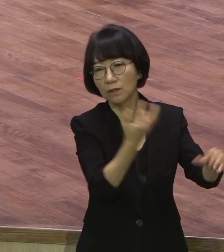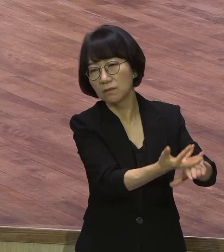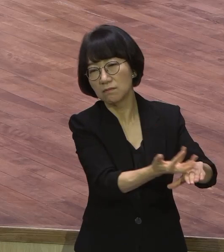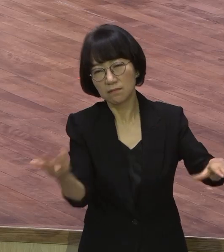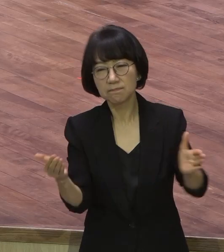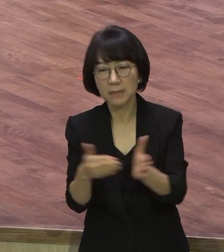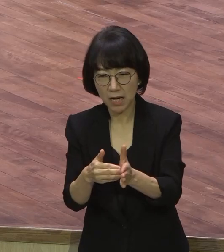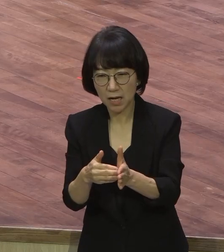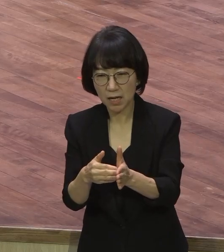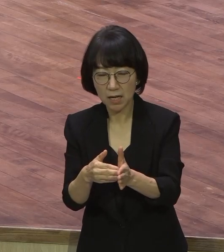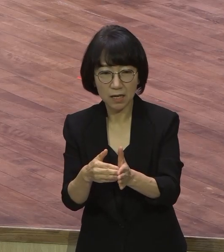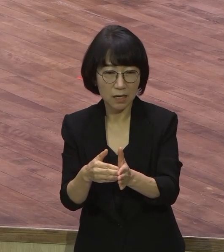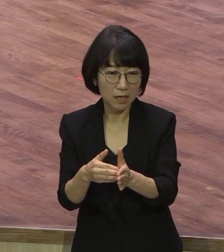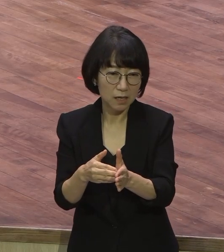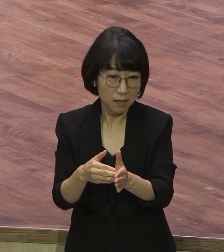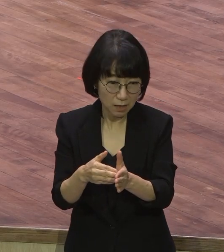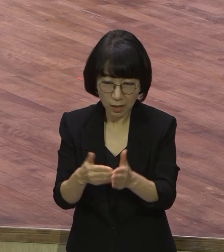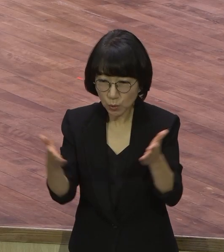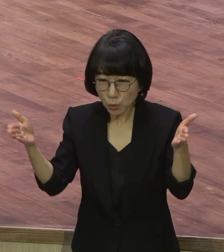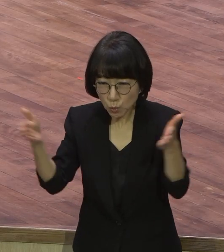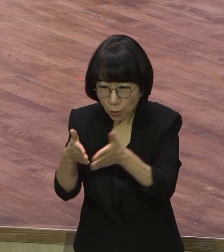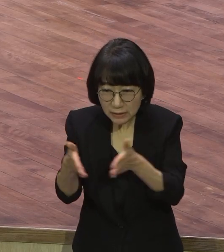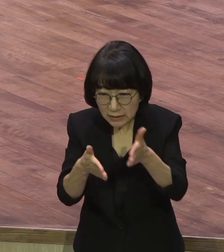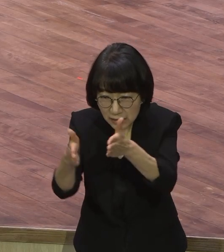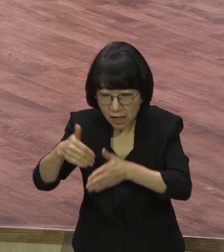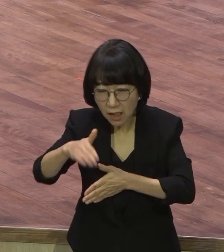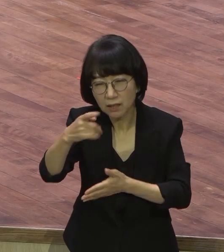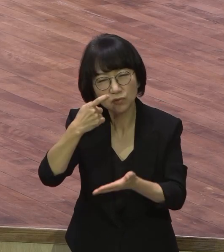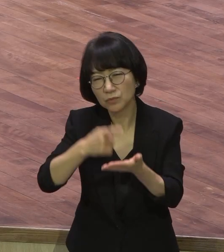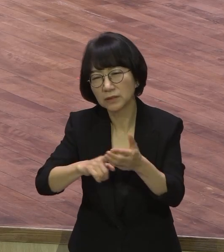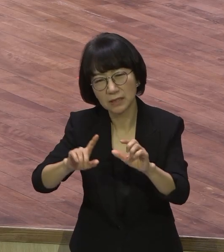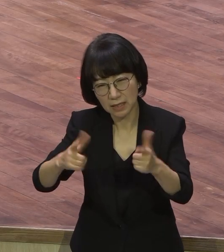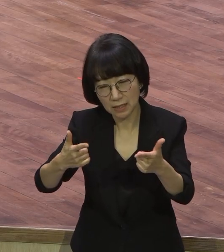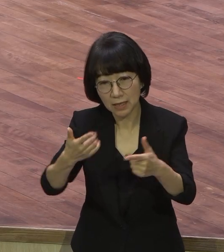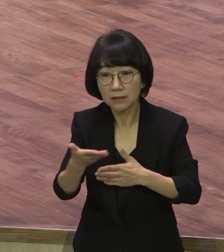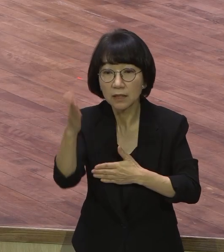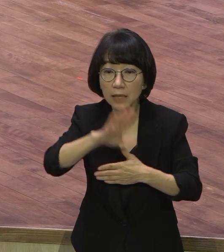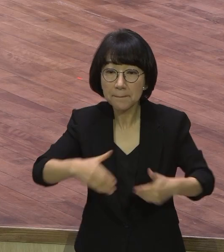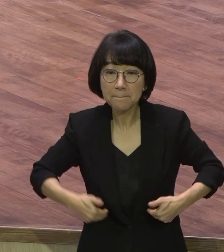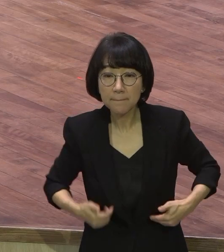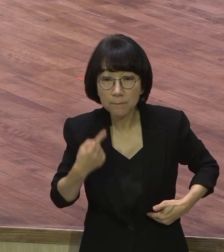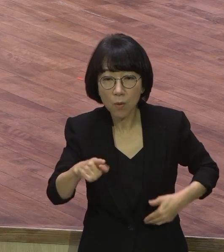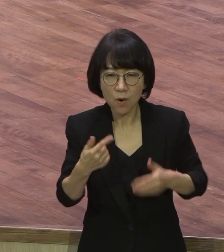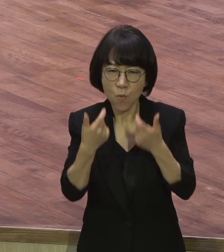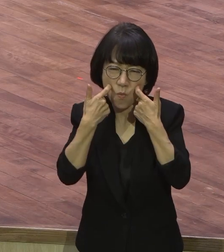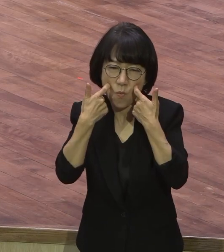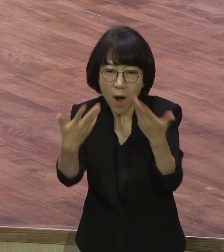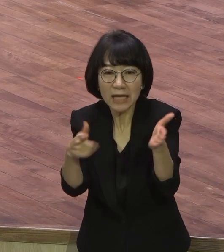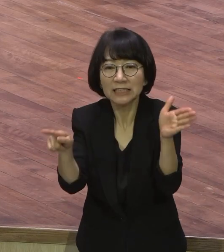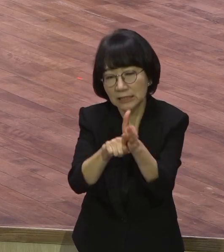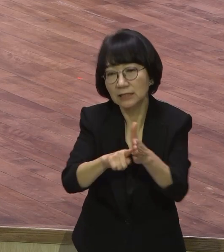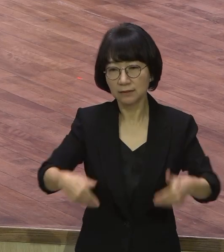조금 길이 쉬운 결정은 아닙니다. 근데 확신을 가지면 됩니다. 어려운 것도 아니에요.